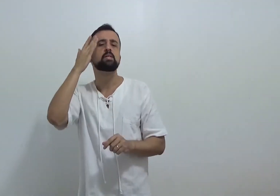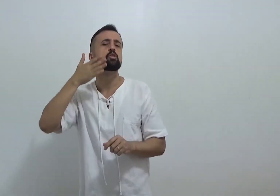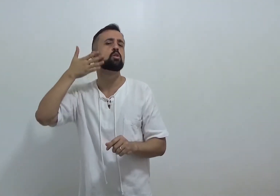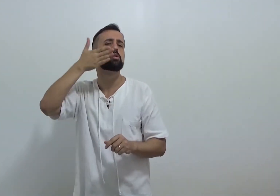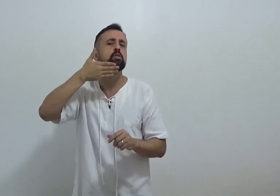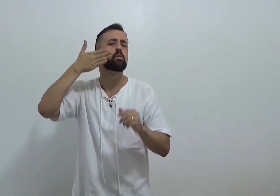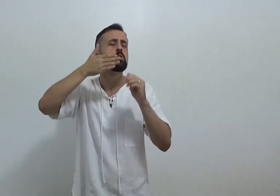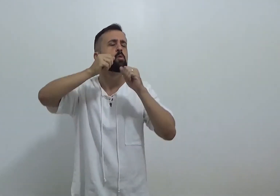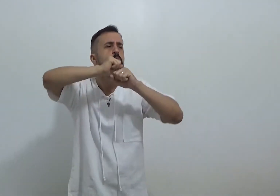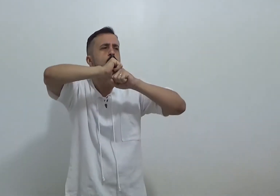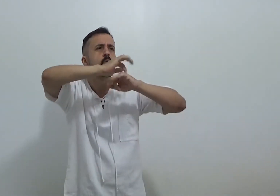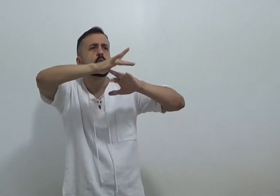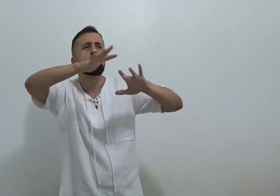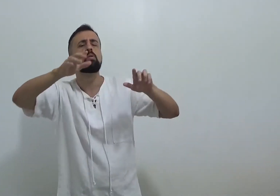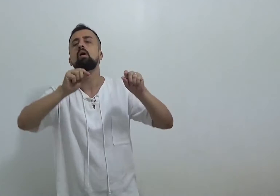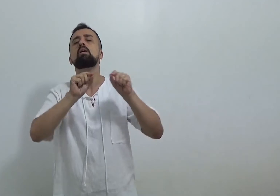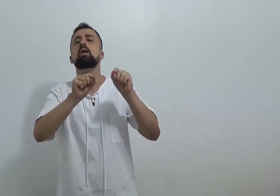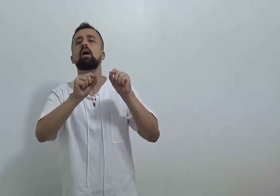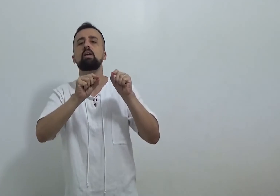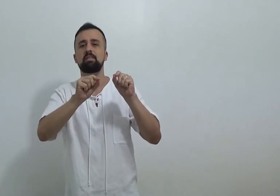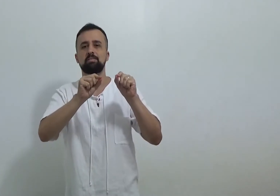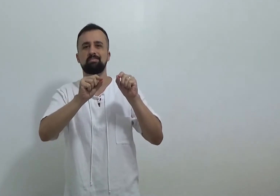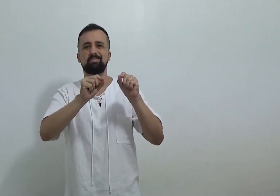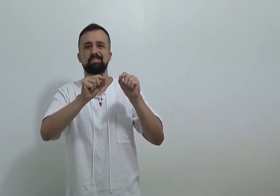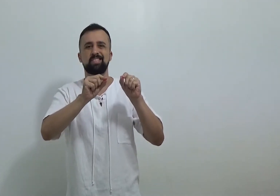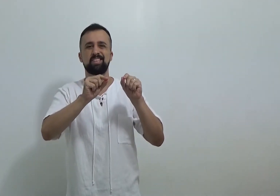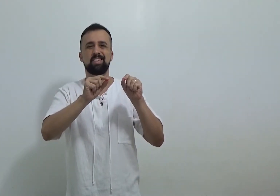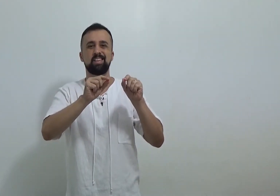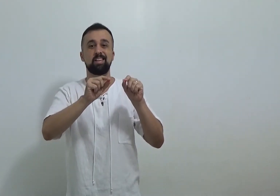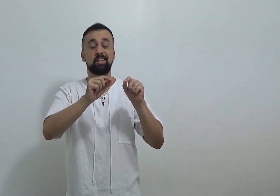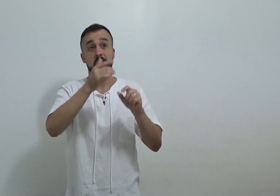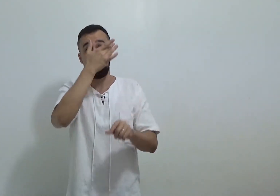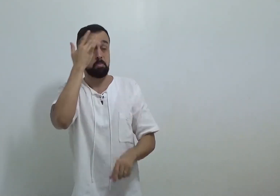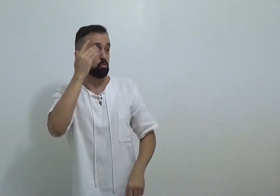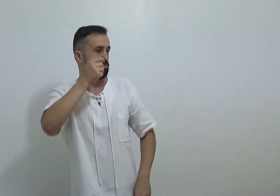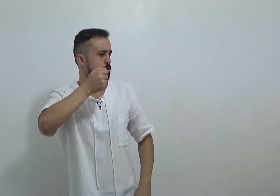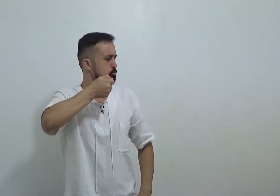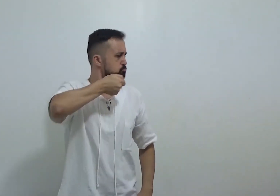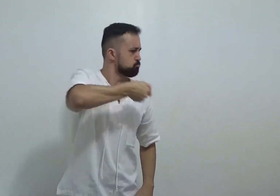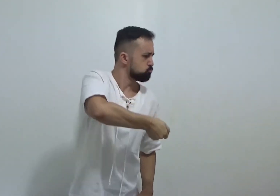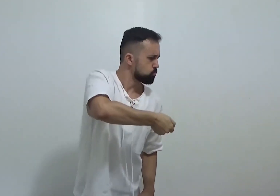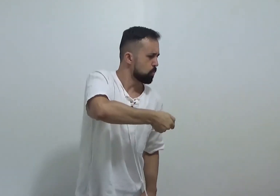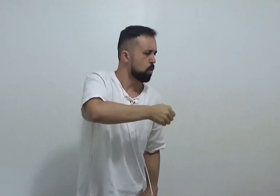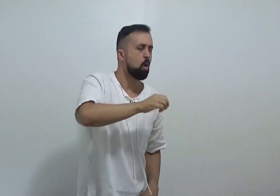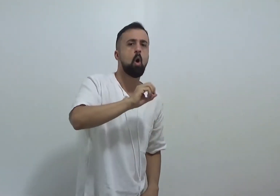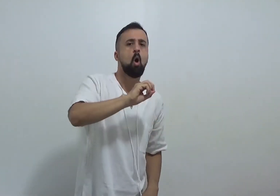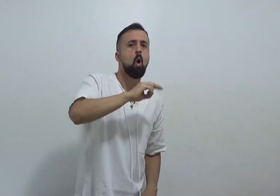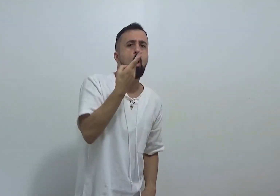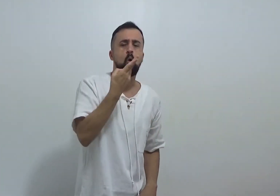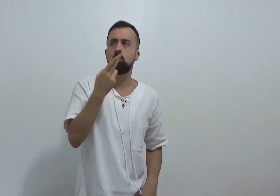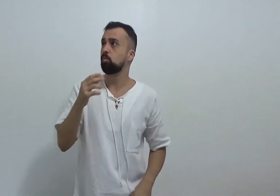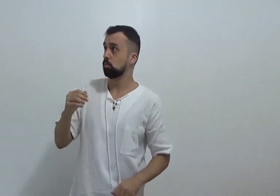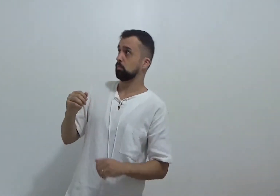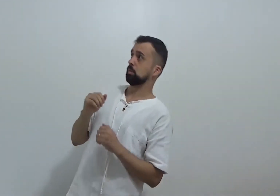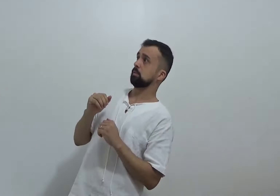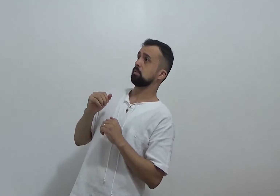Então, a primeira coisa que devemos analisar é: quem está proliferando esse